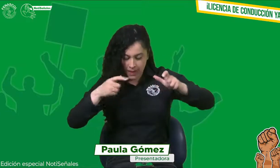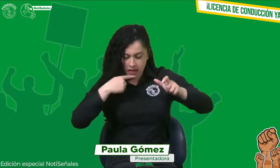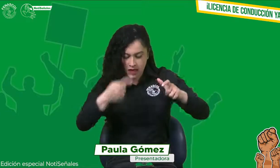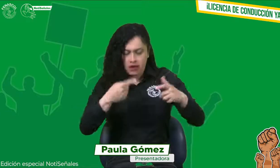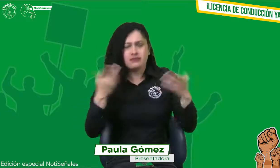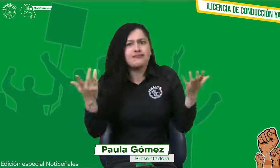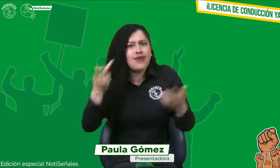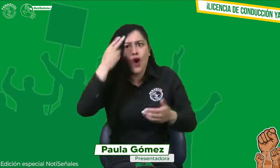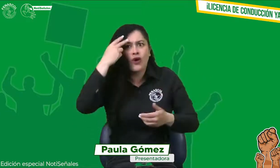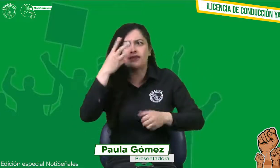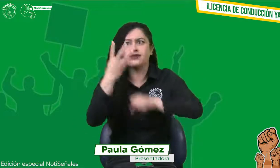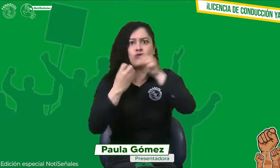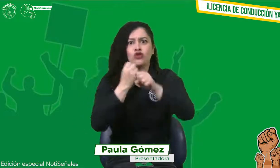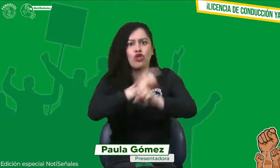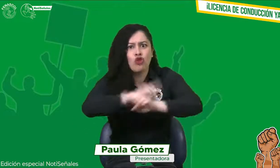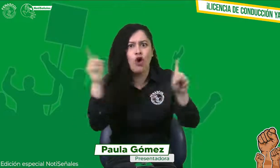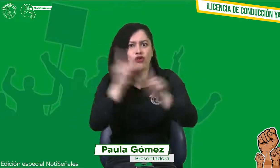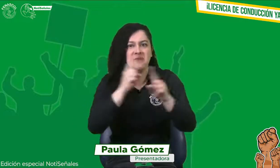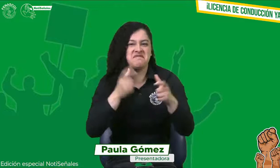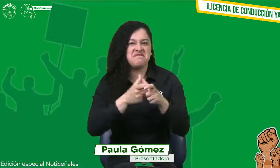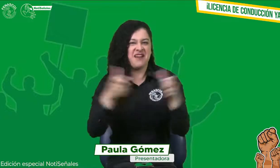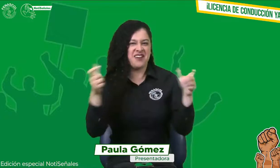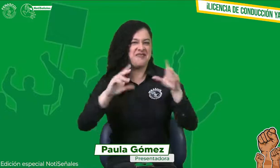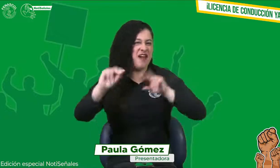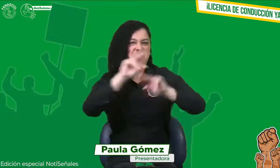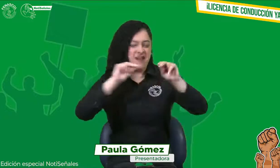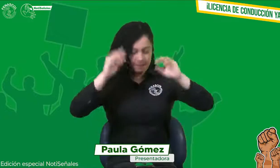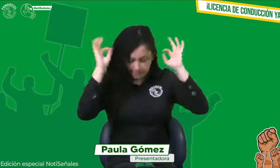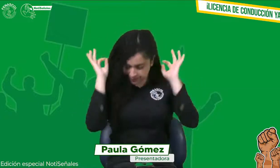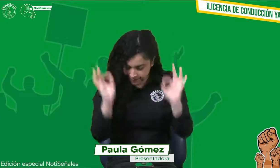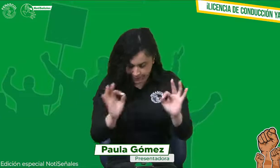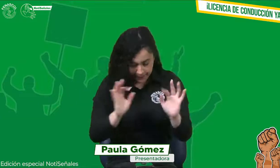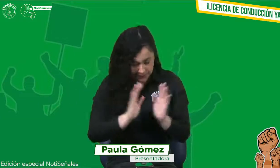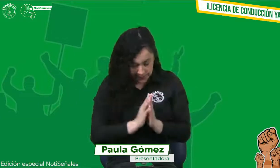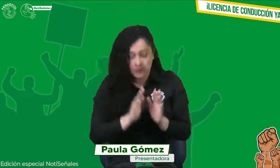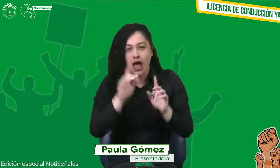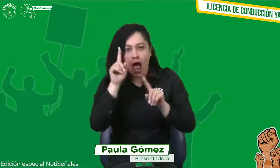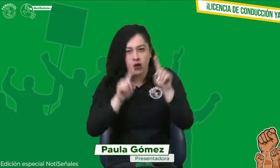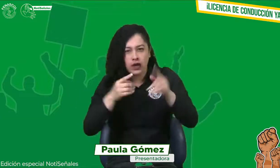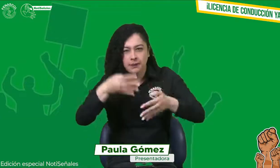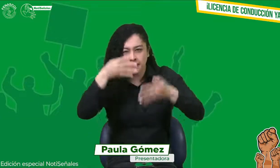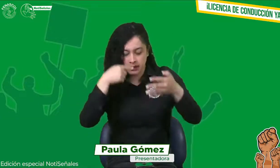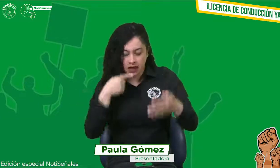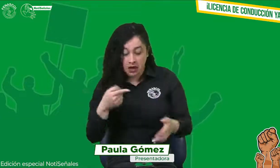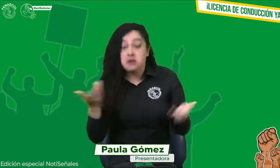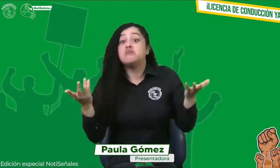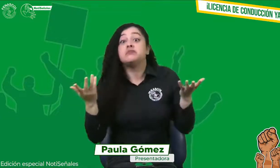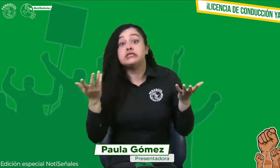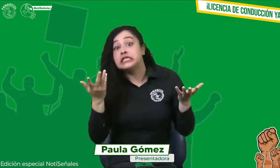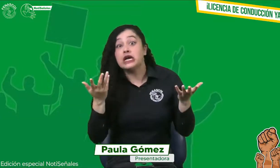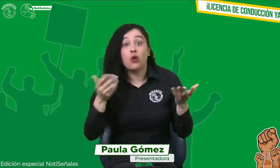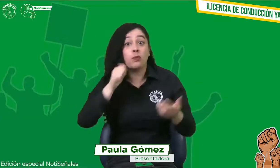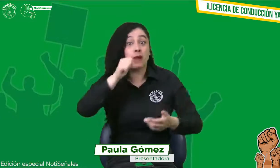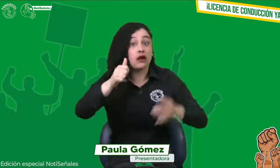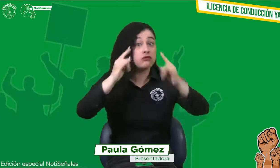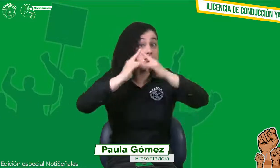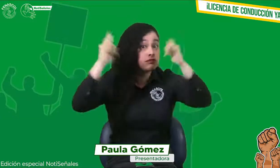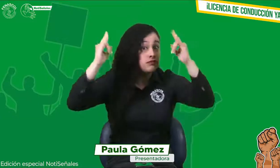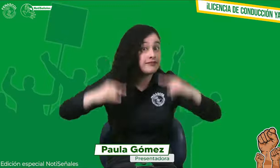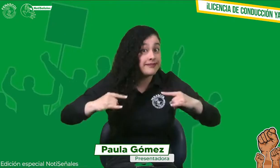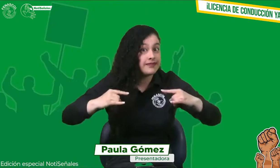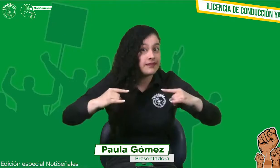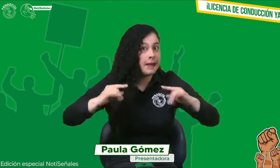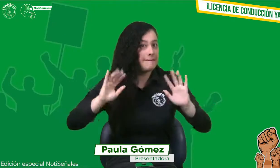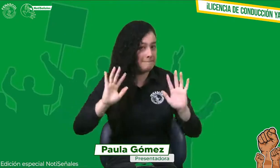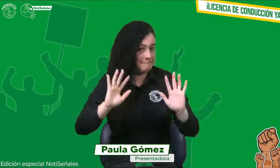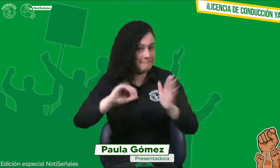vemos que cada vez más personas nos dicen que 3 años en realidad es el comentario